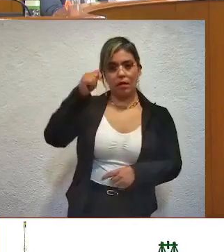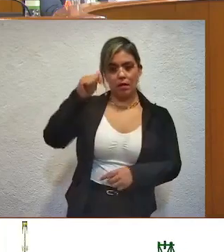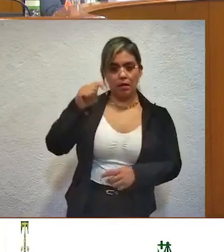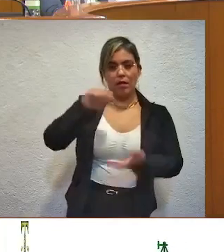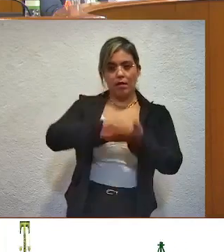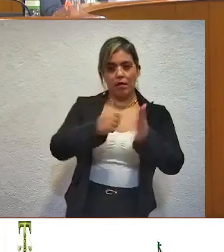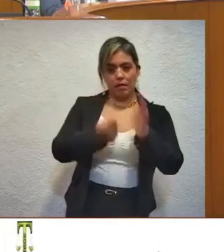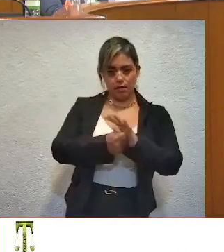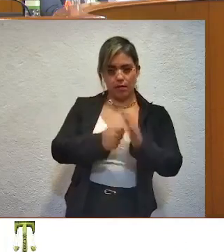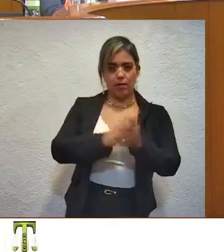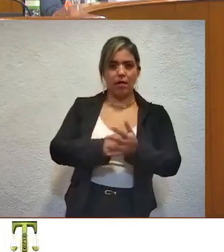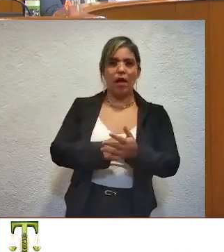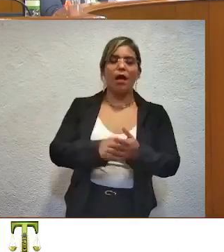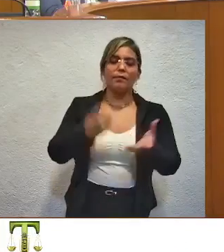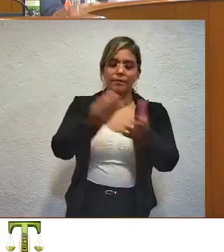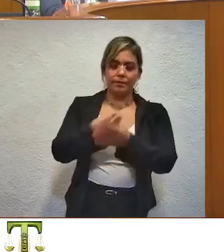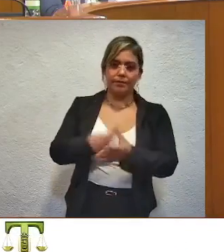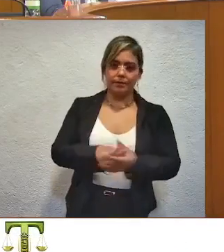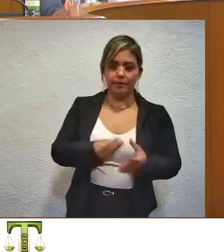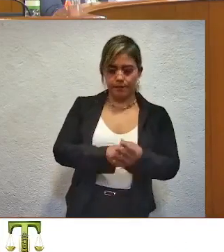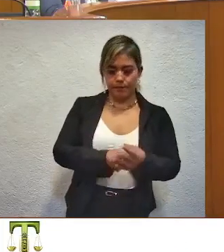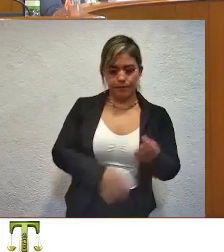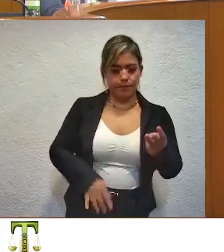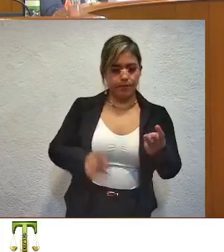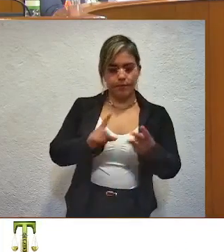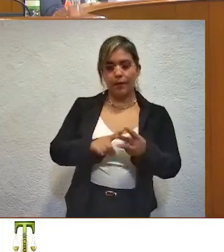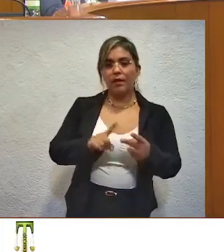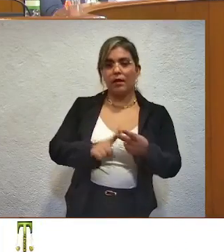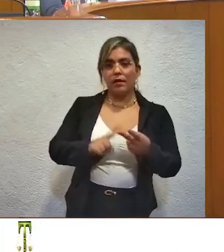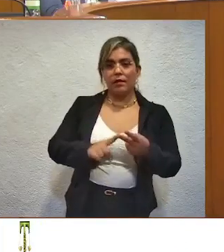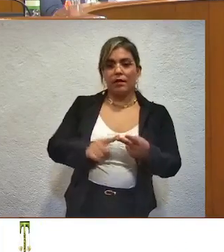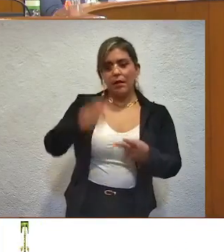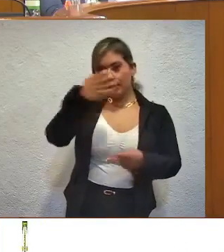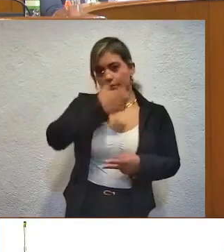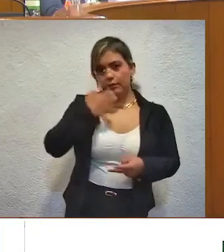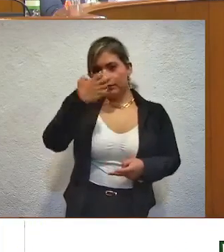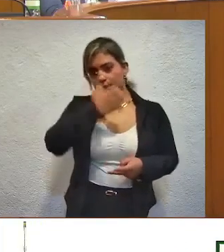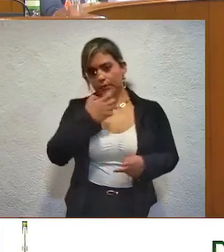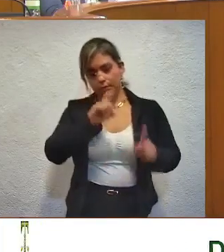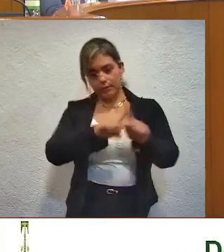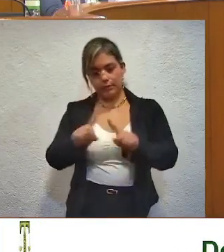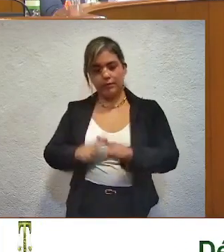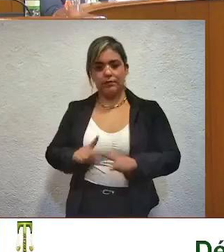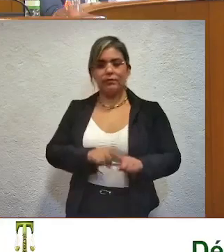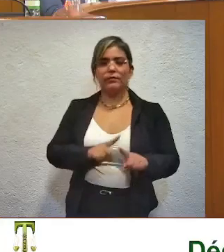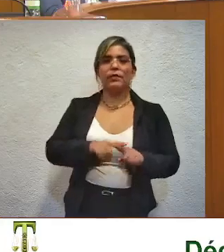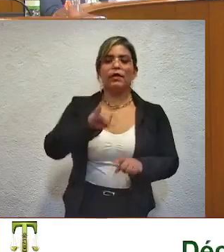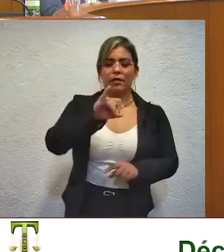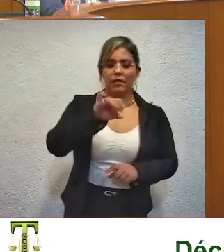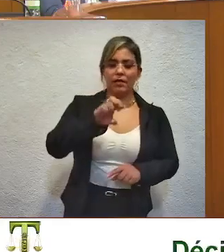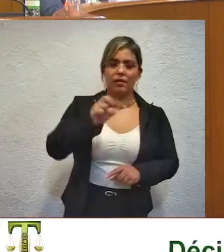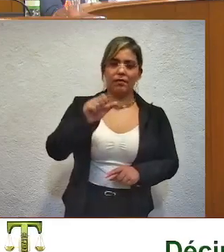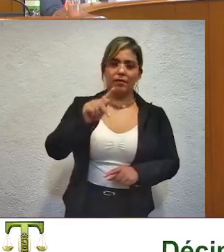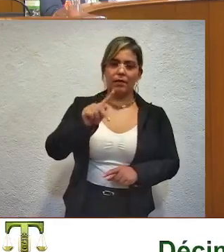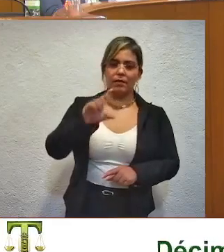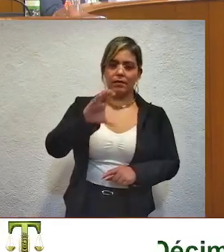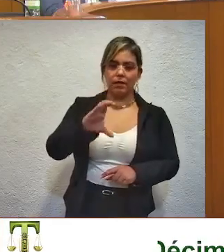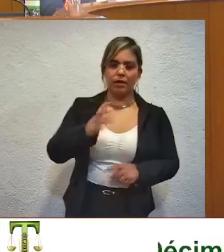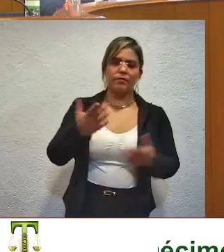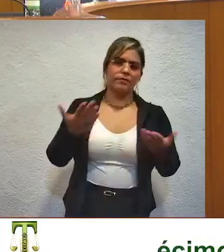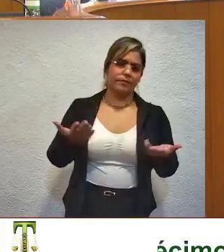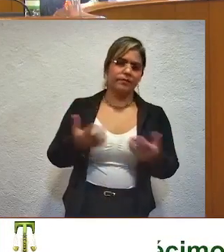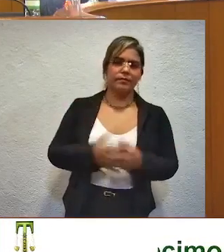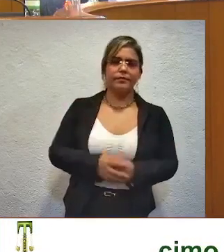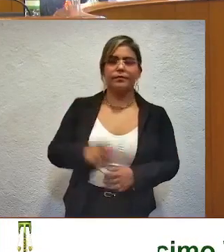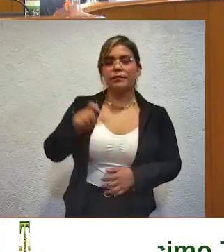a la unidad técnica de archivos y la segunda como analista adscrita al Consejo General del referido Instituto Electoral. Así, se tiene que